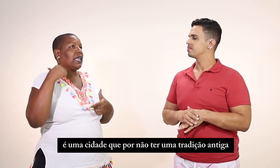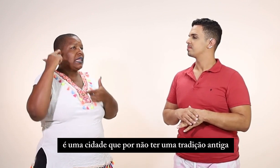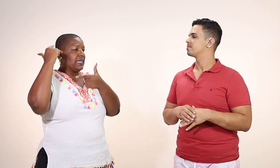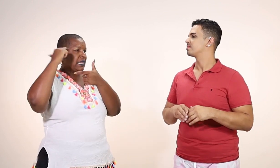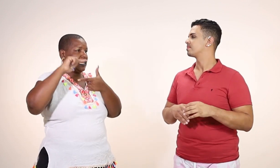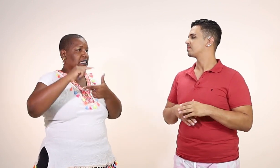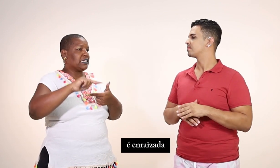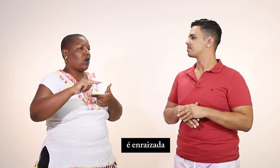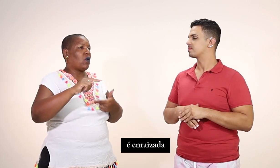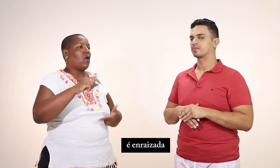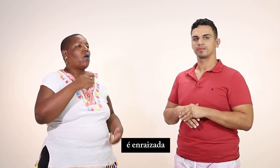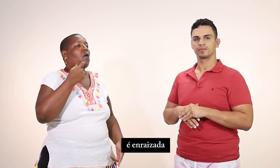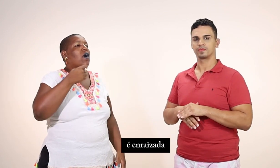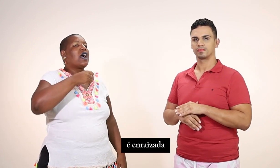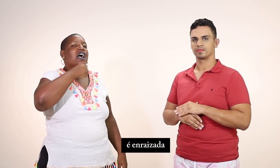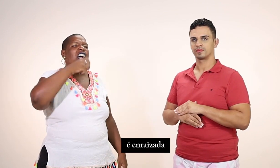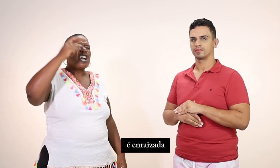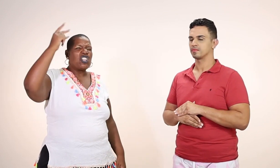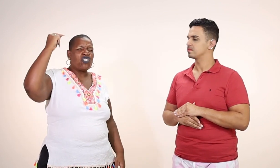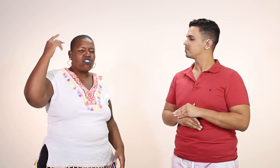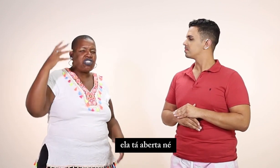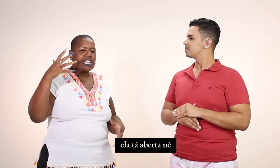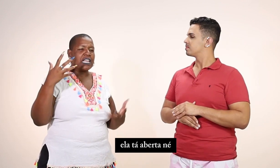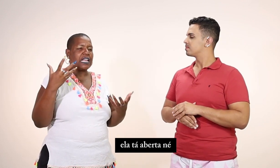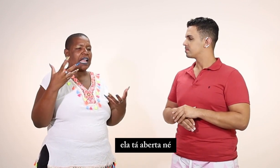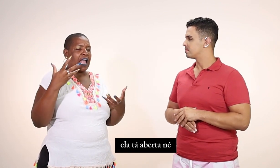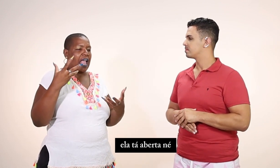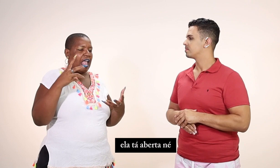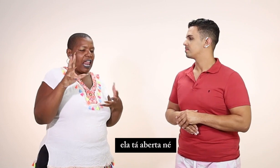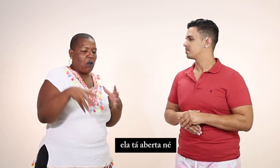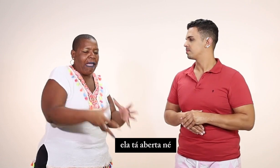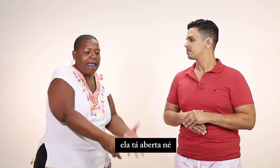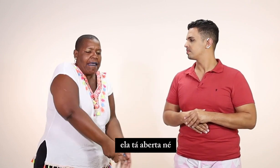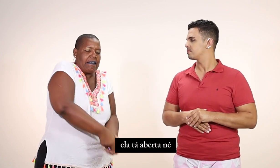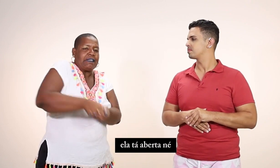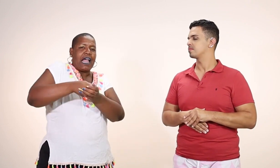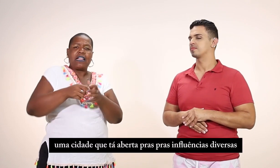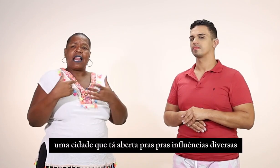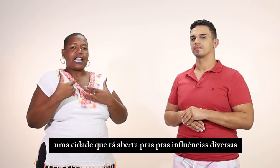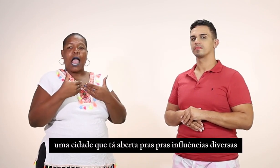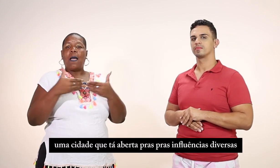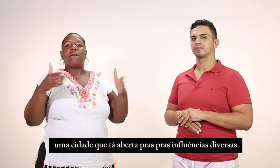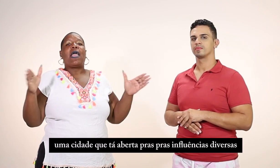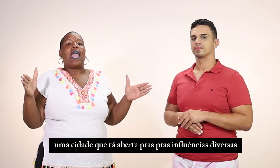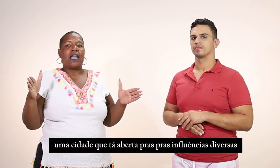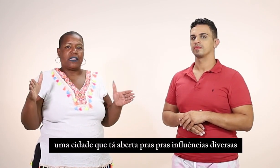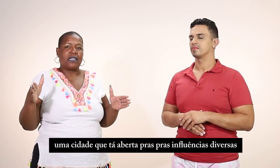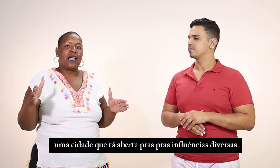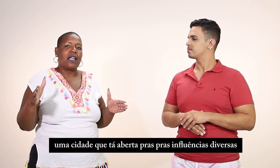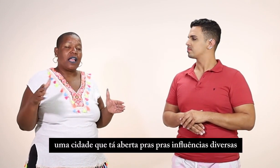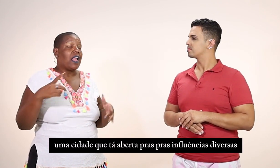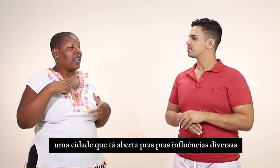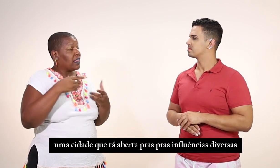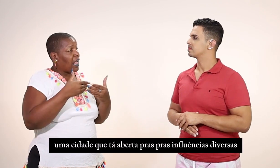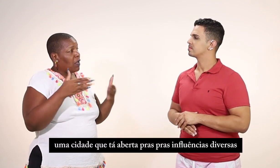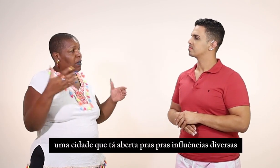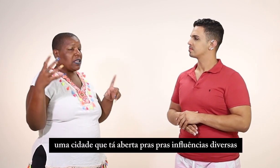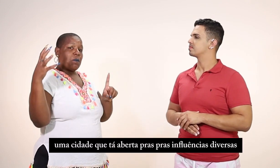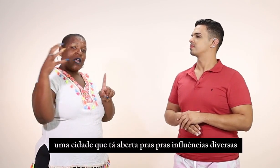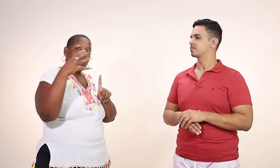antiga, enraizada, ela está aberta, né? É uma cidade que está aberta para as influências diversas.